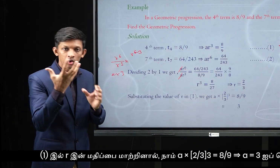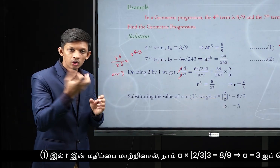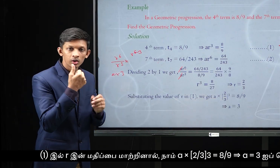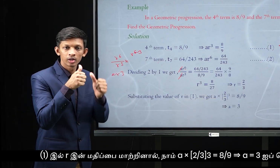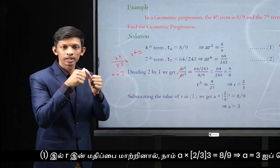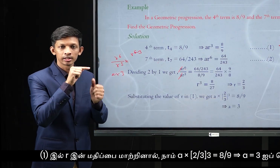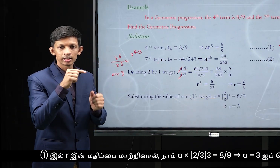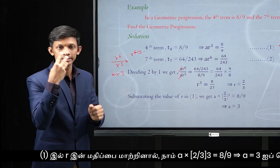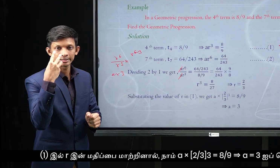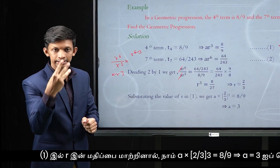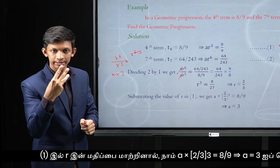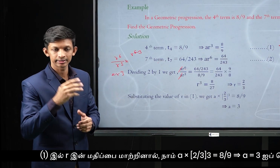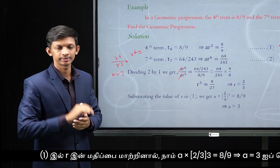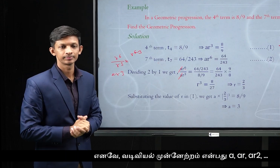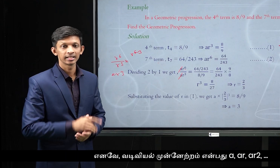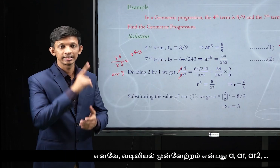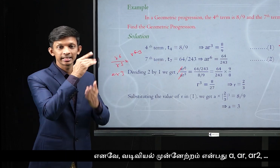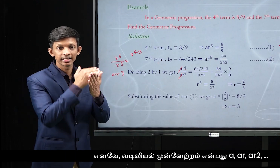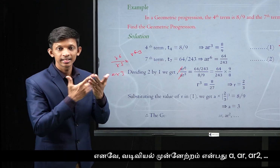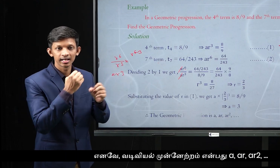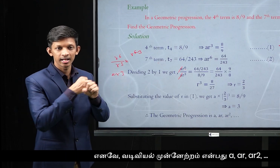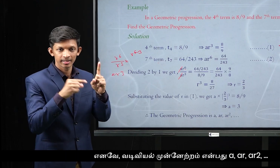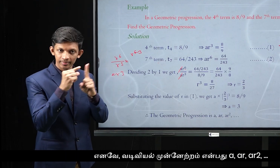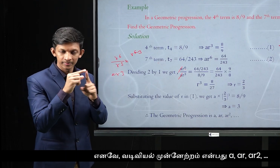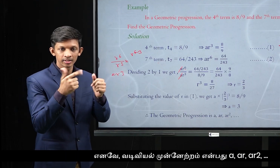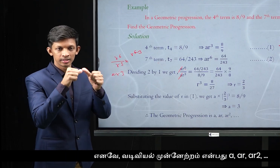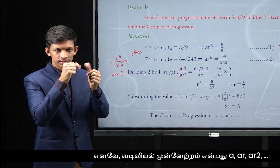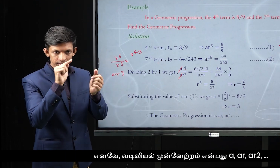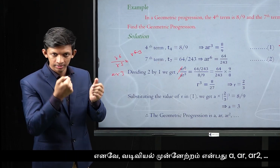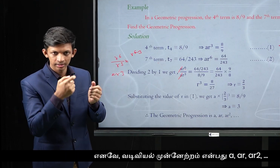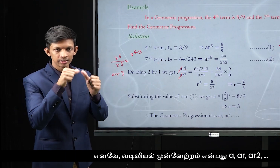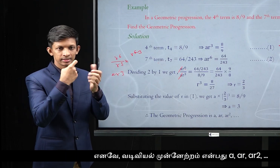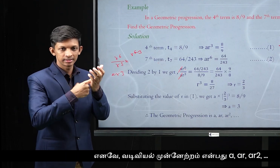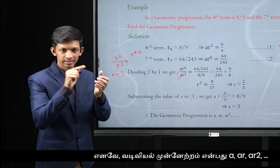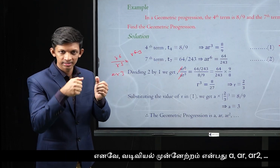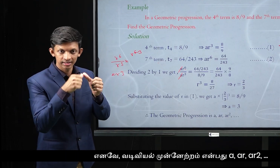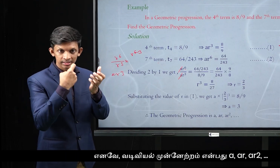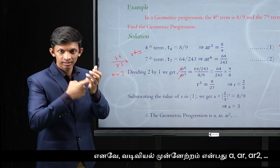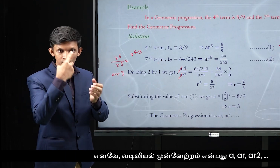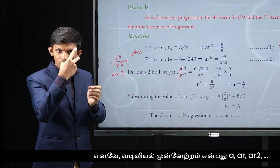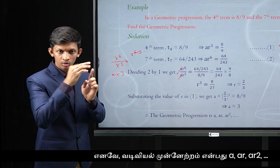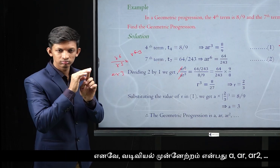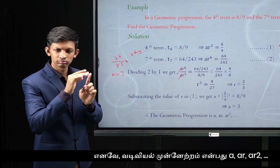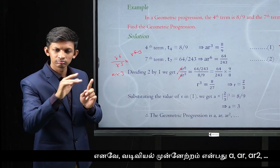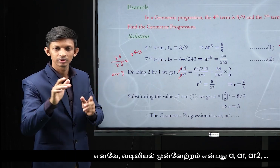ஈடு 3ஐ பெறுகிறோம். எனவே வடிவியல் முன்னேற்றம் என்பது ஏஆர் 2,